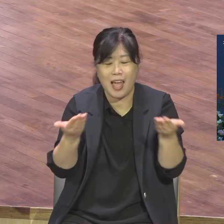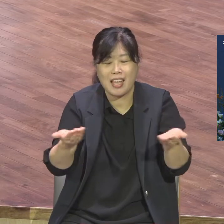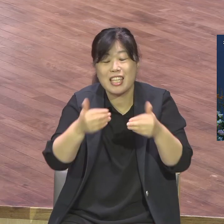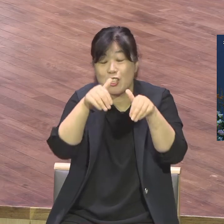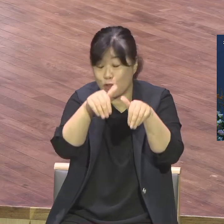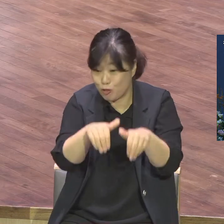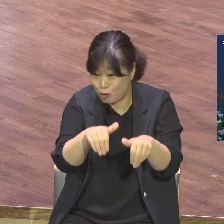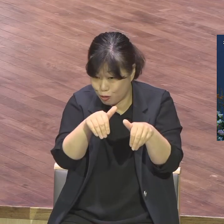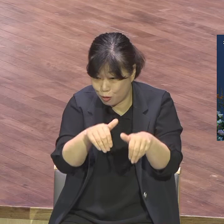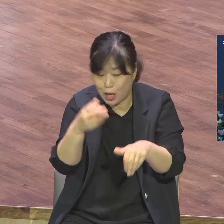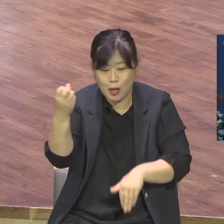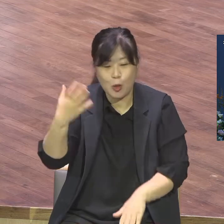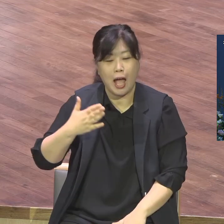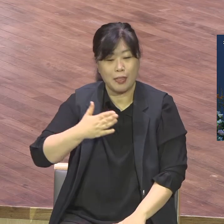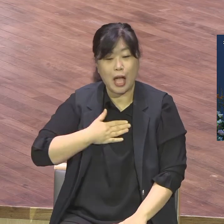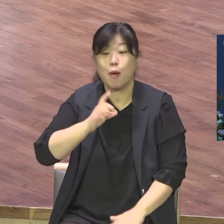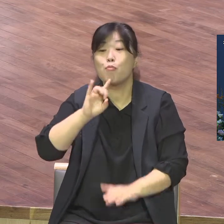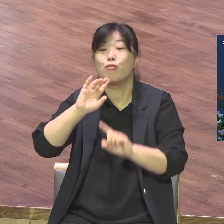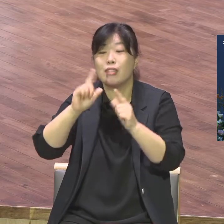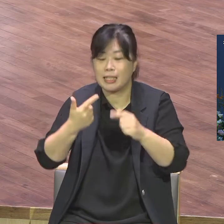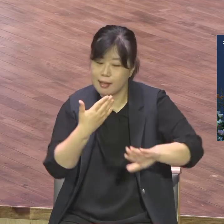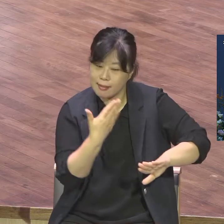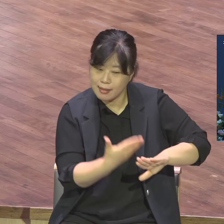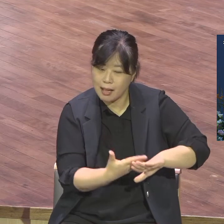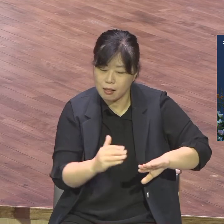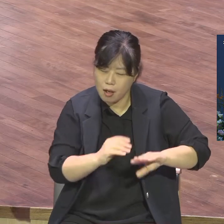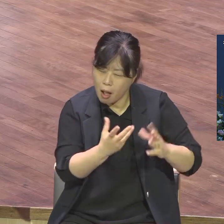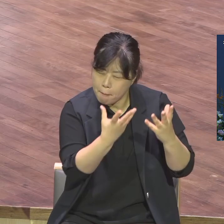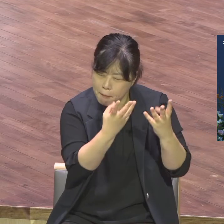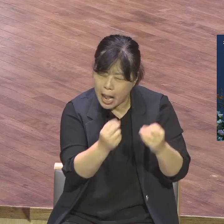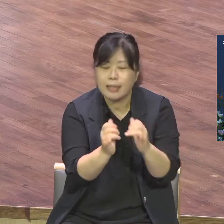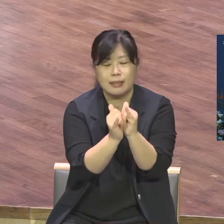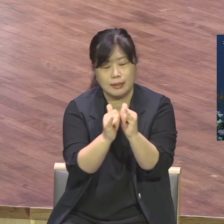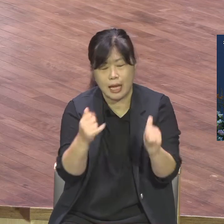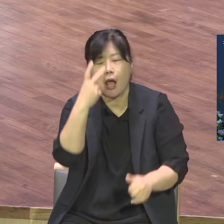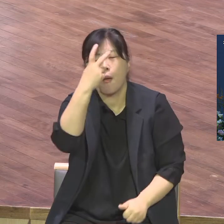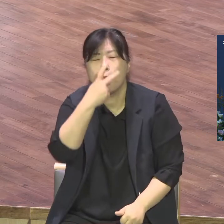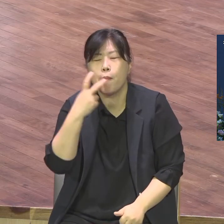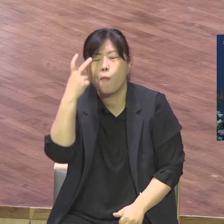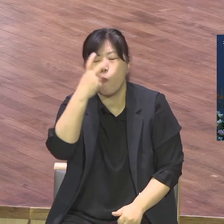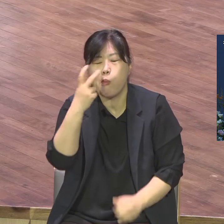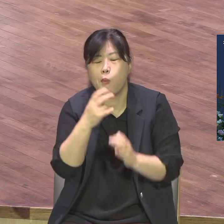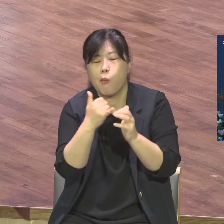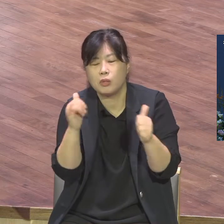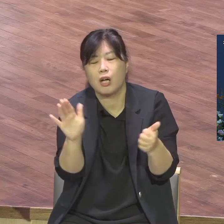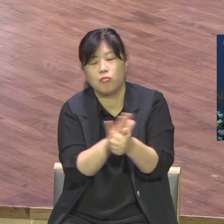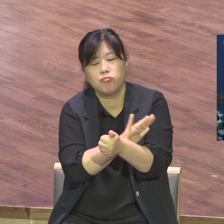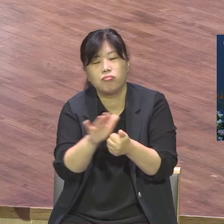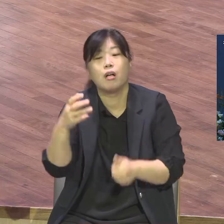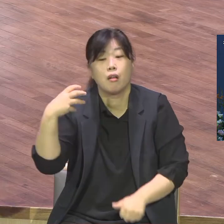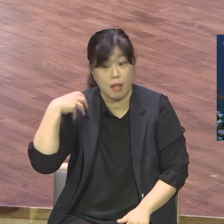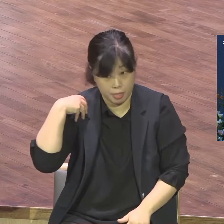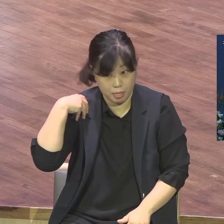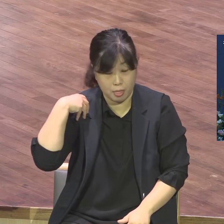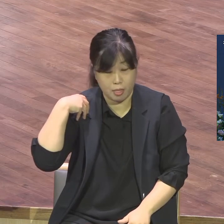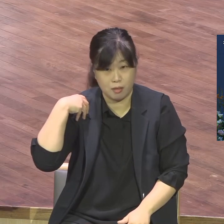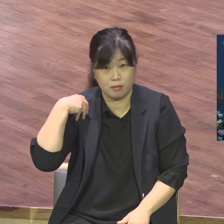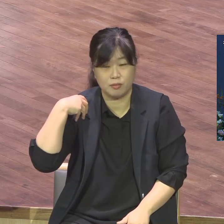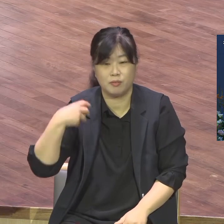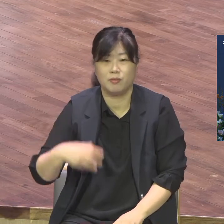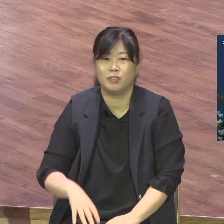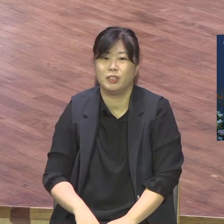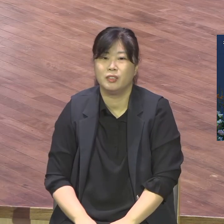여러 사람의 보호자 역할을 한 인물이다. 그렇게 밝히고 있습니다.